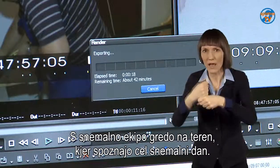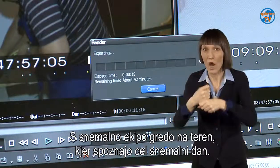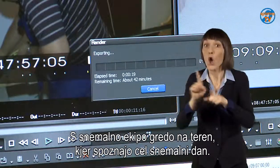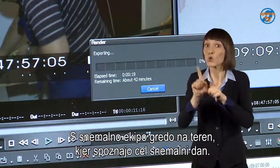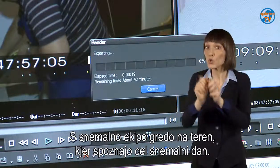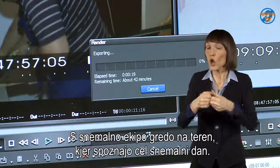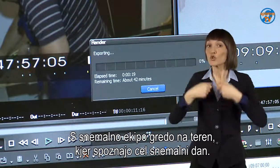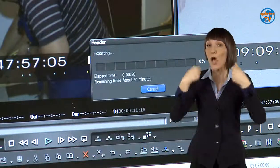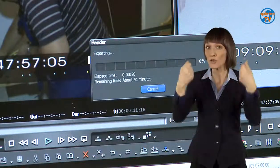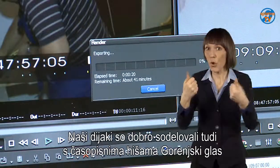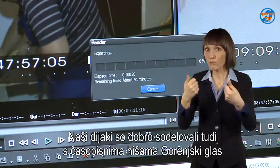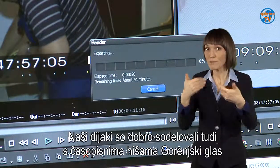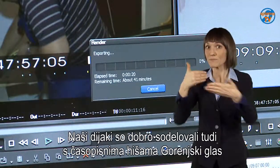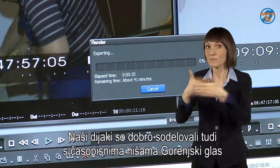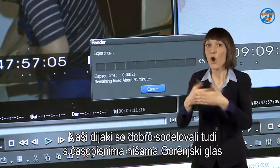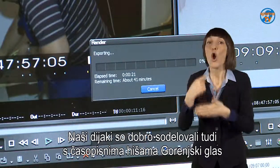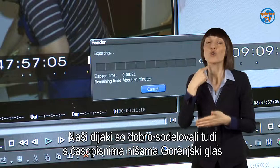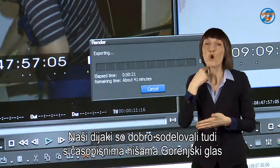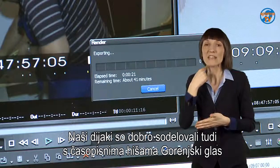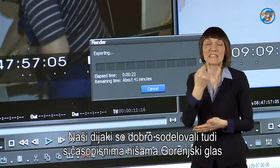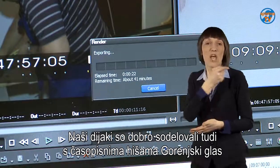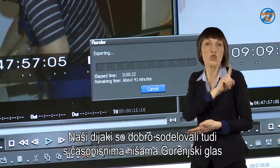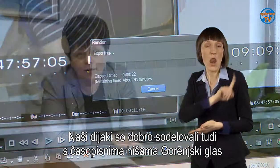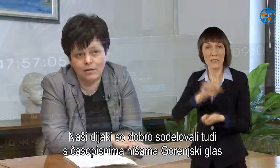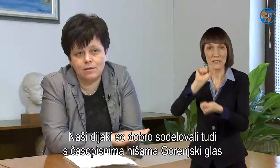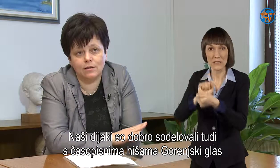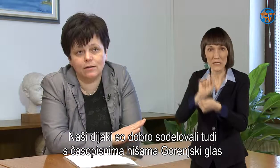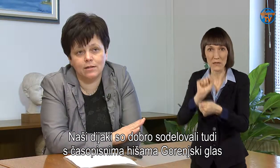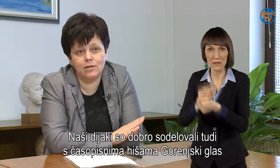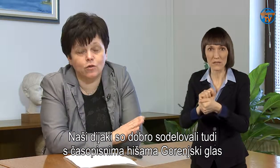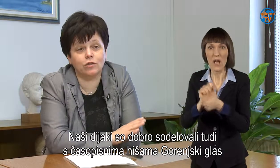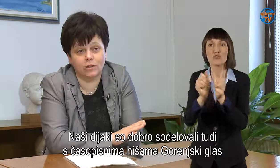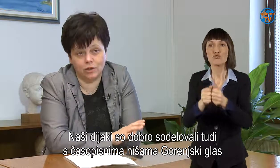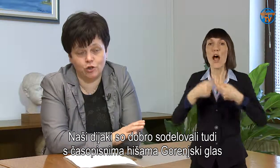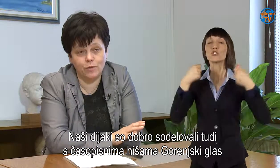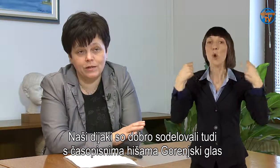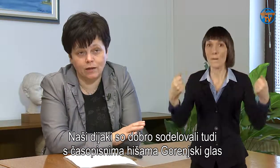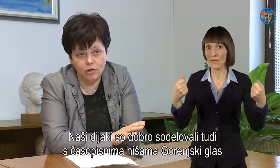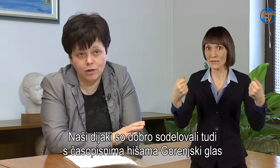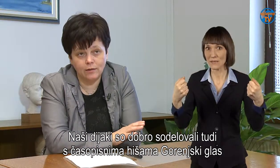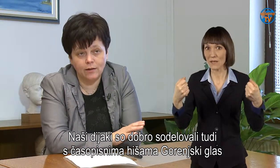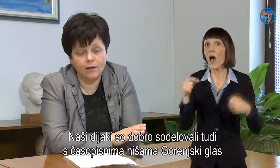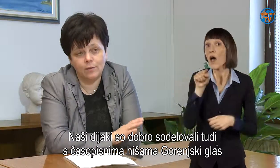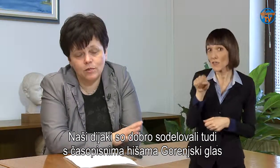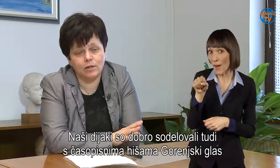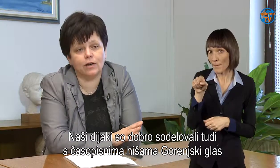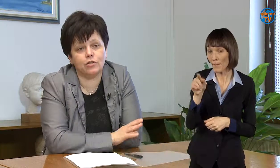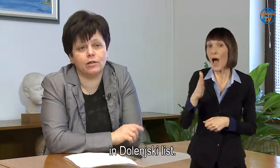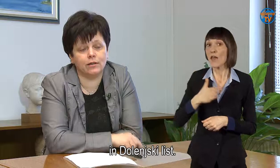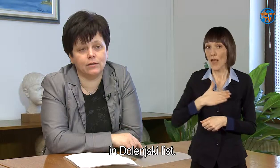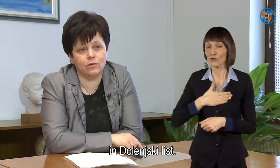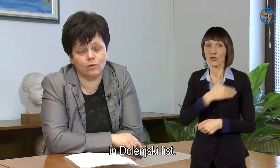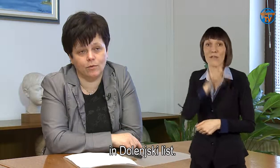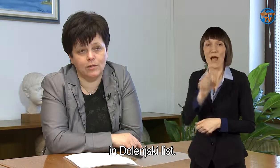od časopisov, no to bomo rekla, recimo Gorenjski tisk, Dolenjski tisk kot časopisna hiša. Tam so se